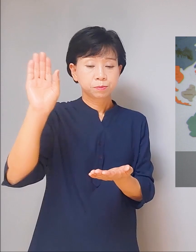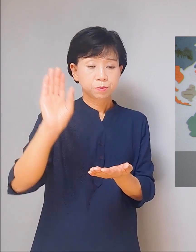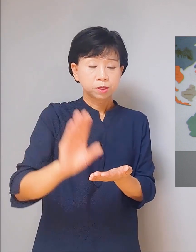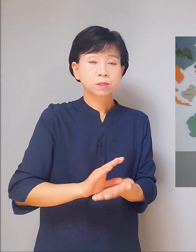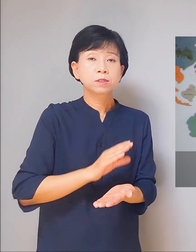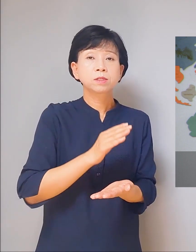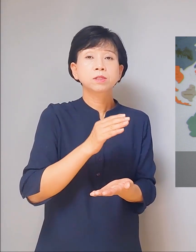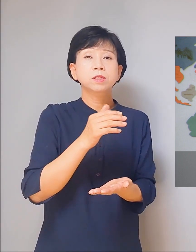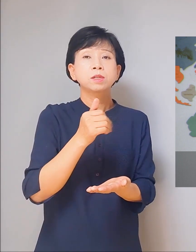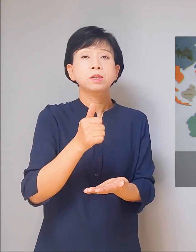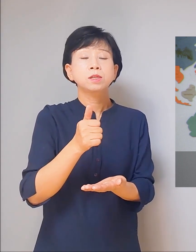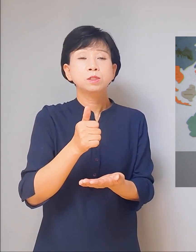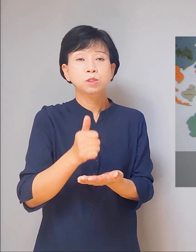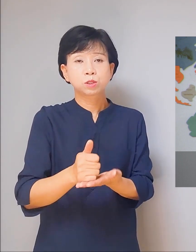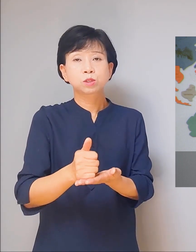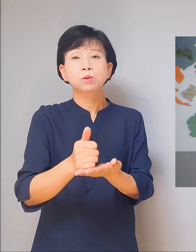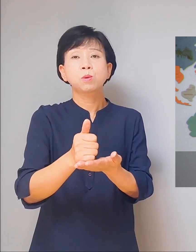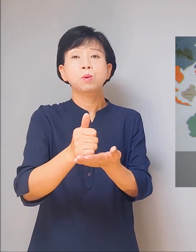받으소서.